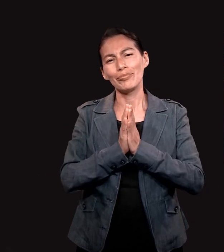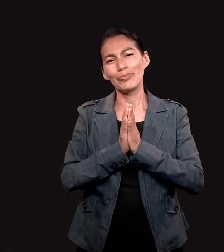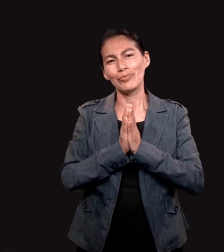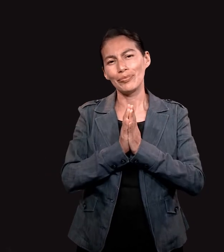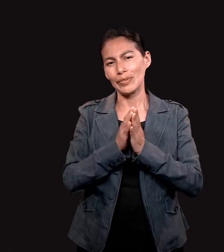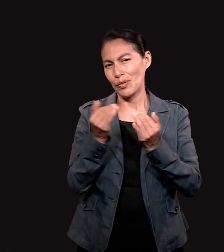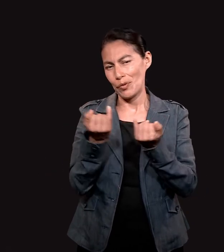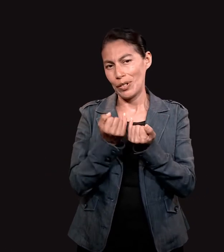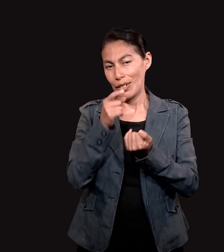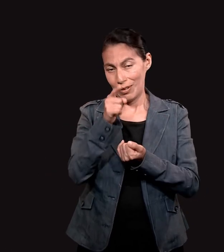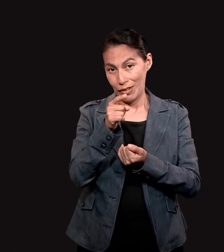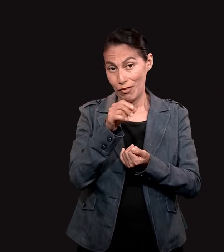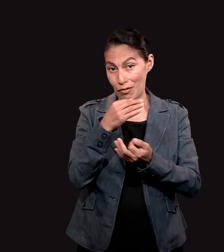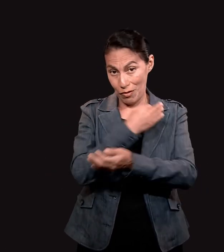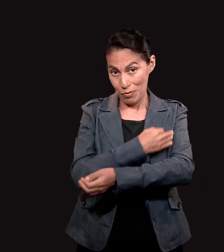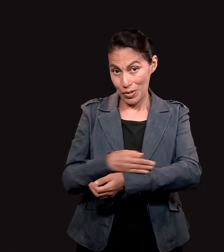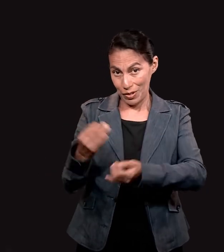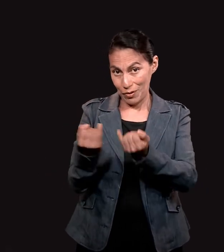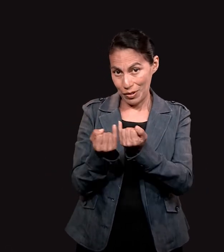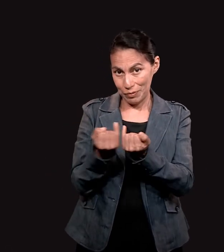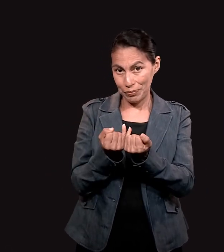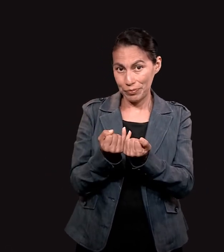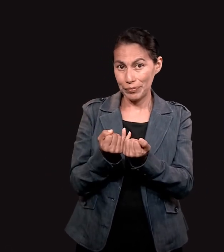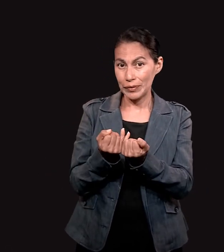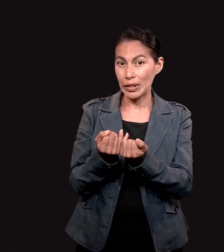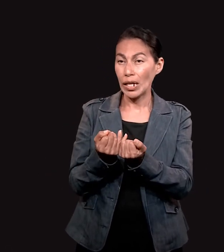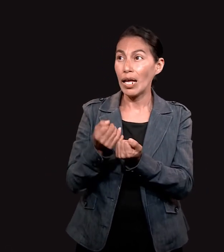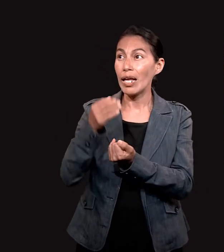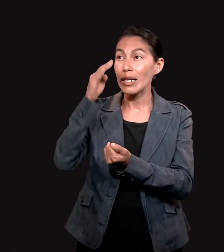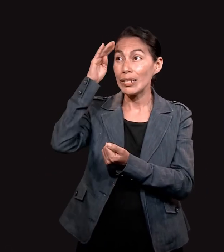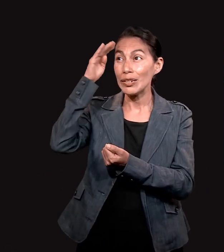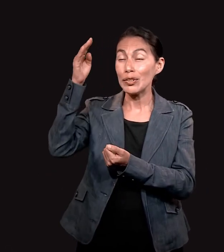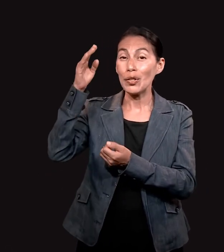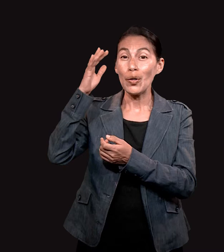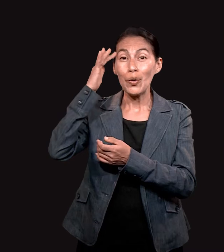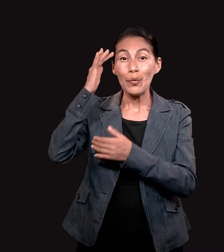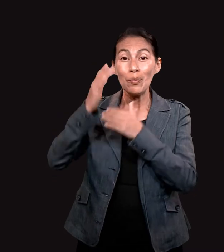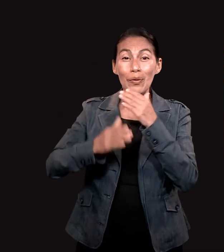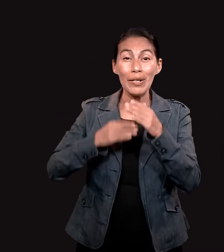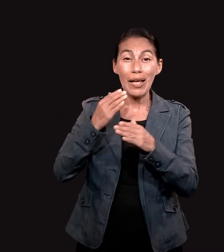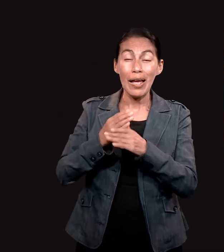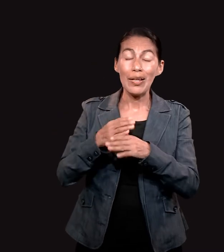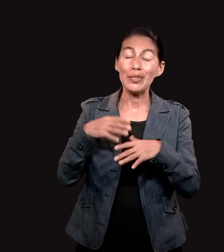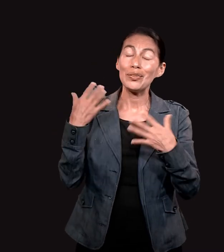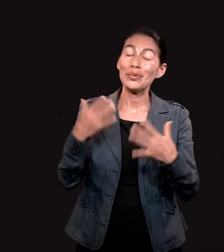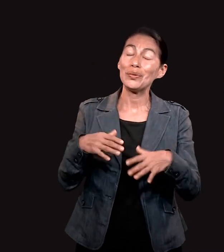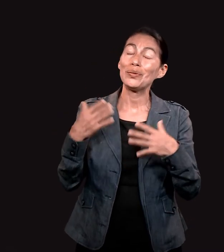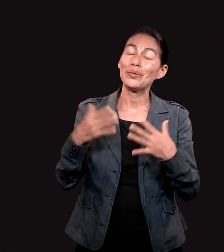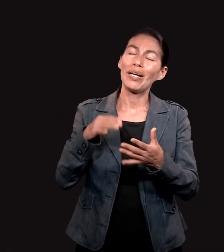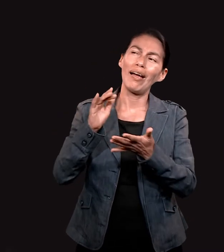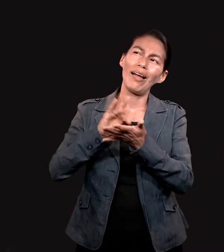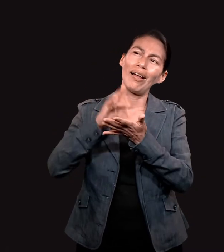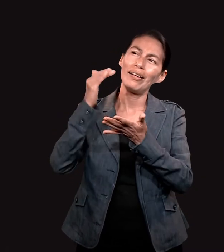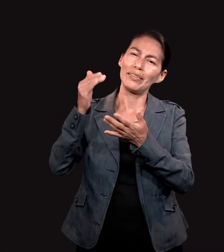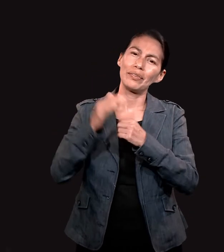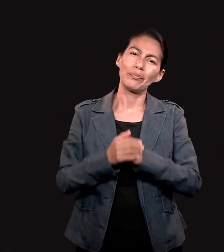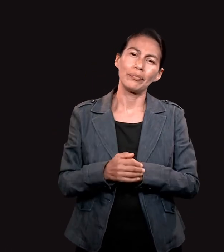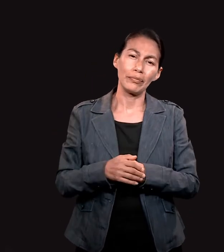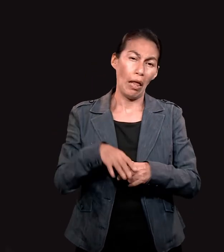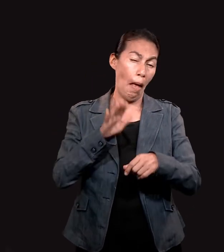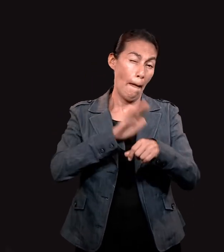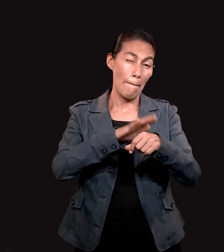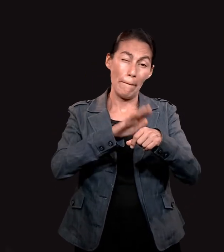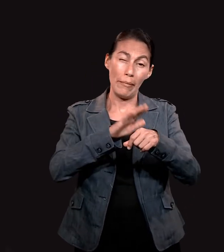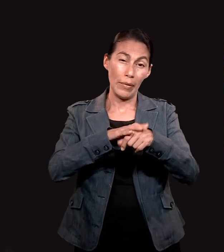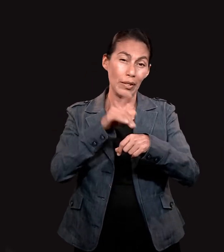y a tu familia. Doy gracias porque el Señor me ha dado la bendición de vivir un año más de vida y que te dé muchos